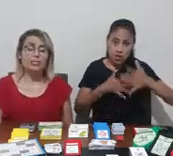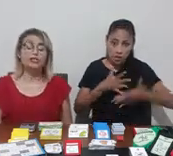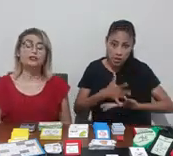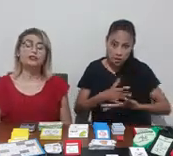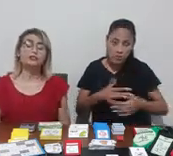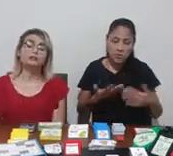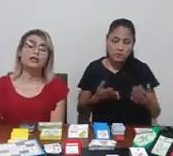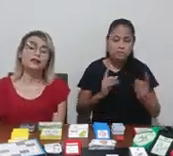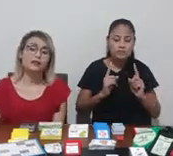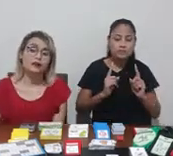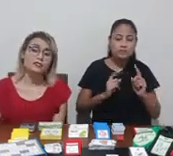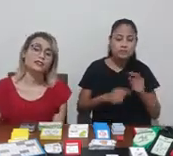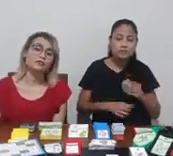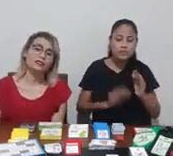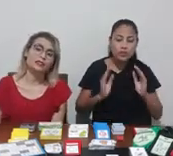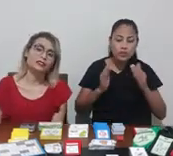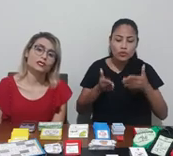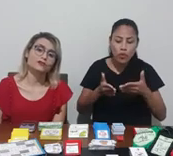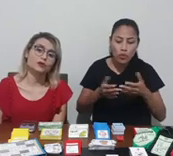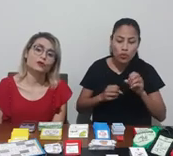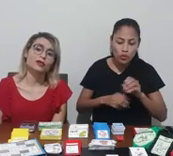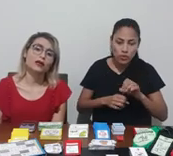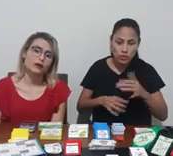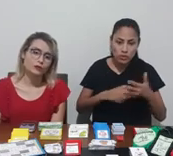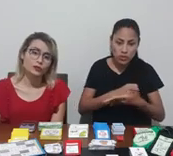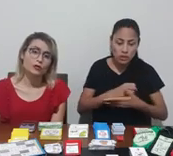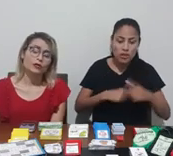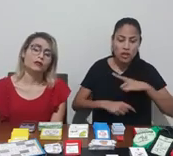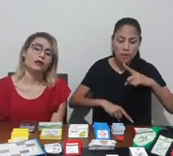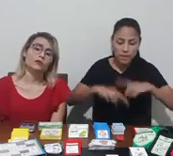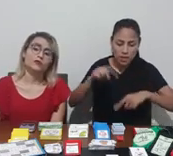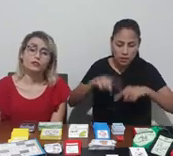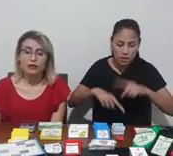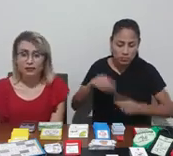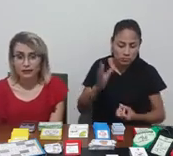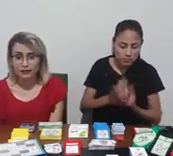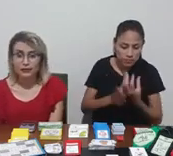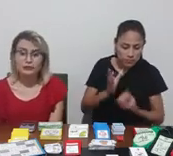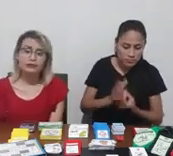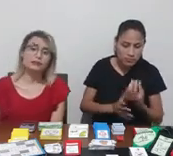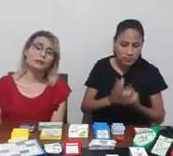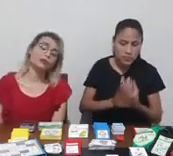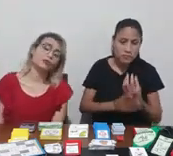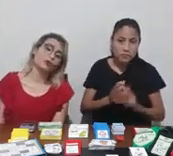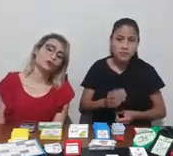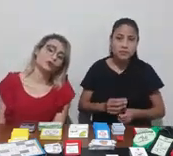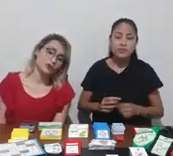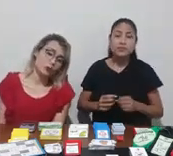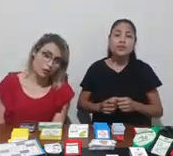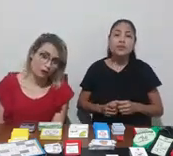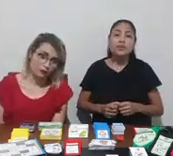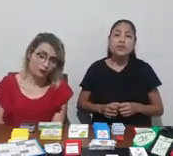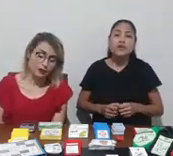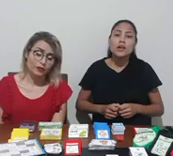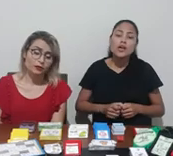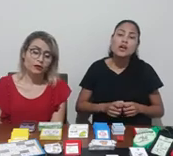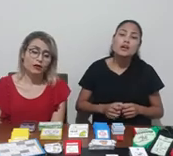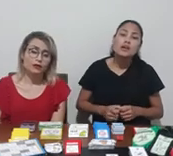a gente tem esses materiais. E esses materiais eles foram criados, né, por Santa Catarina e um outro por São